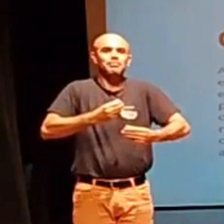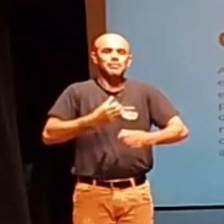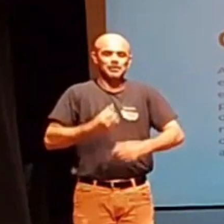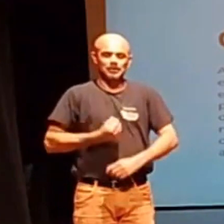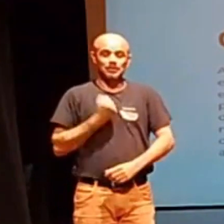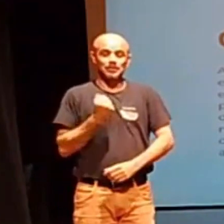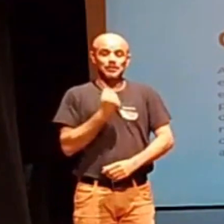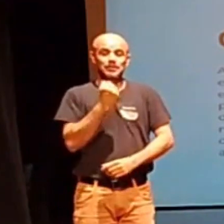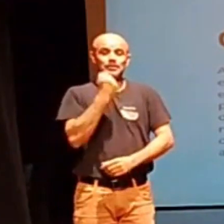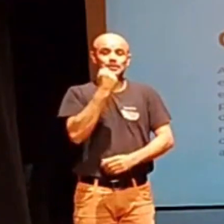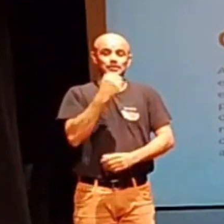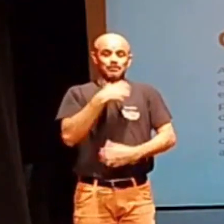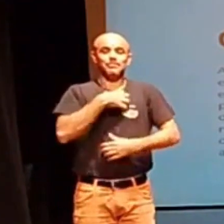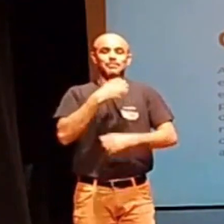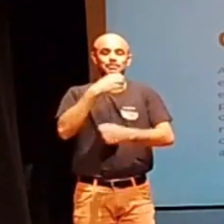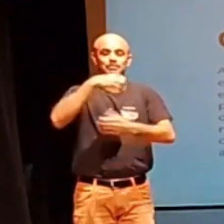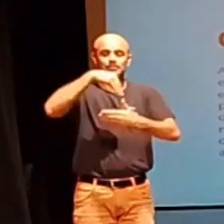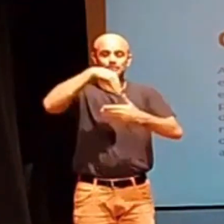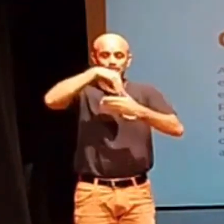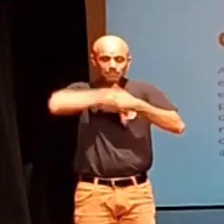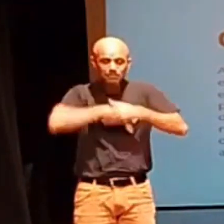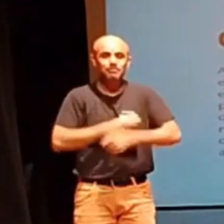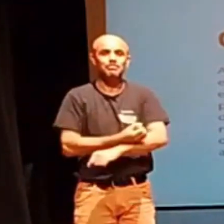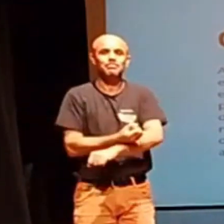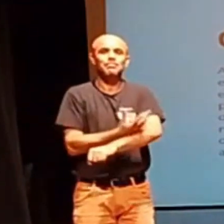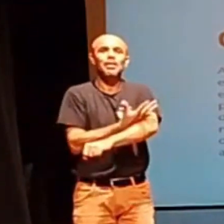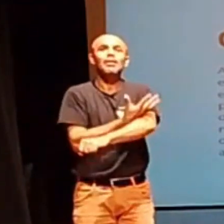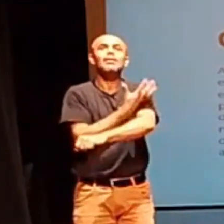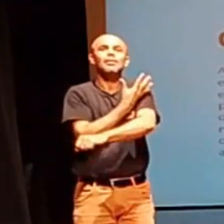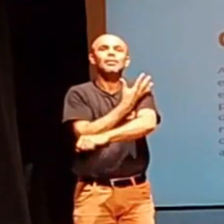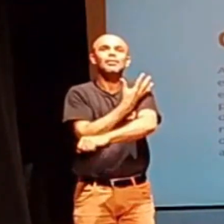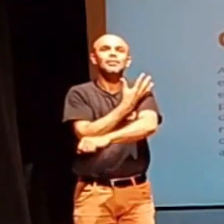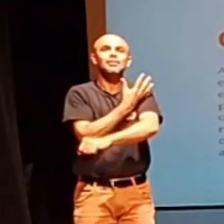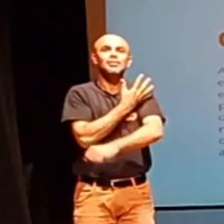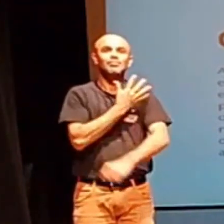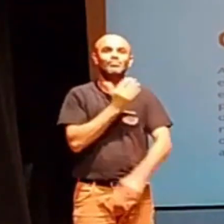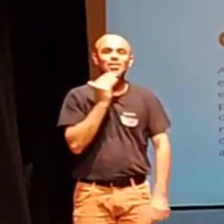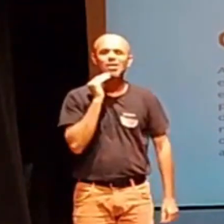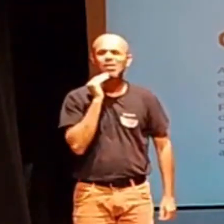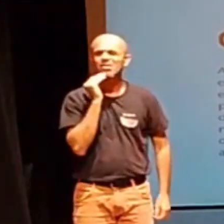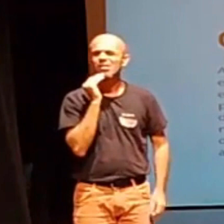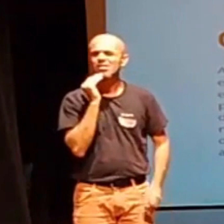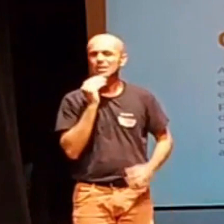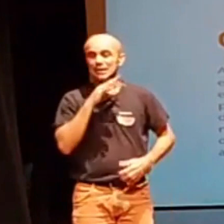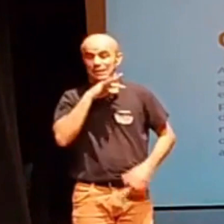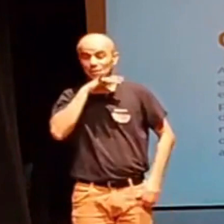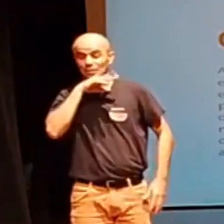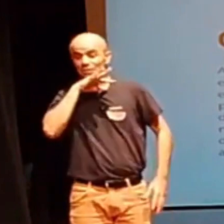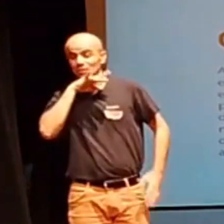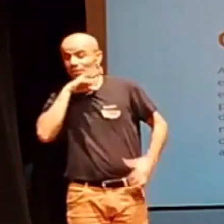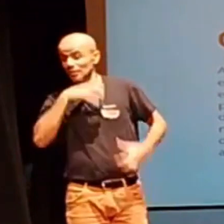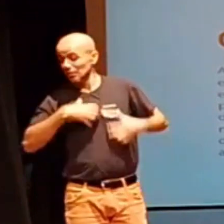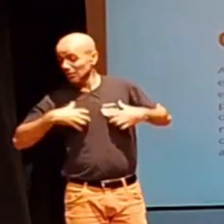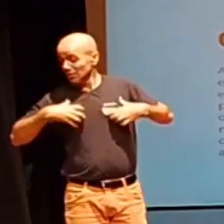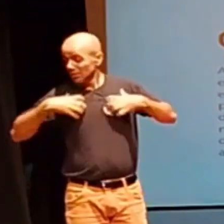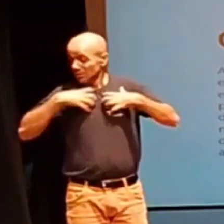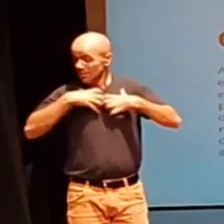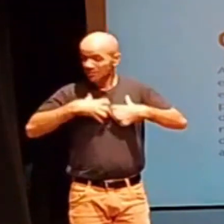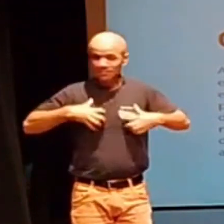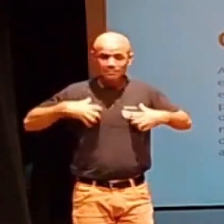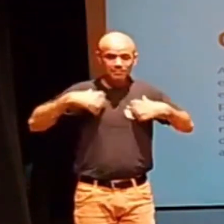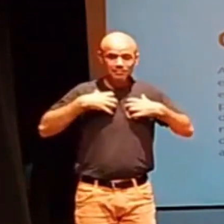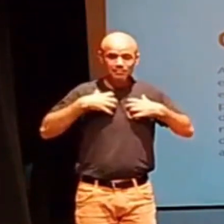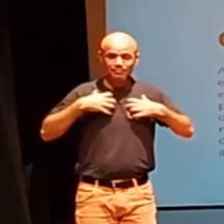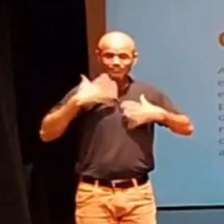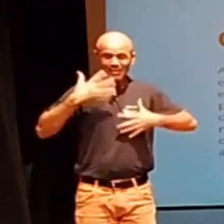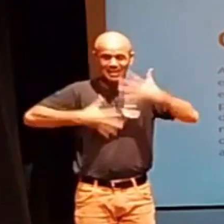também para o nosso emocional. Por quê? Porque é uma experiência desagradável. E toda experiência desagradável afeta